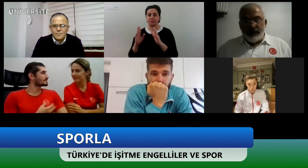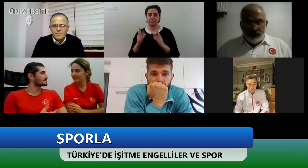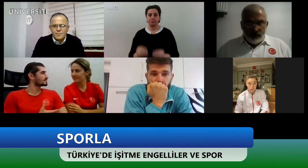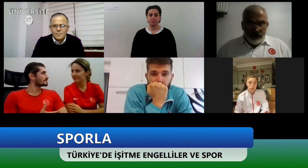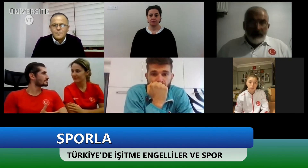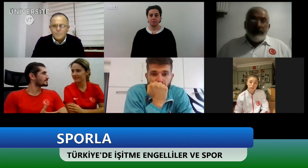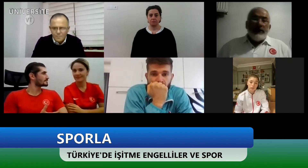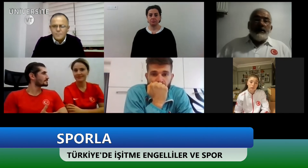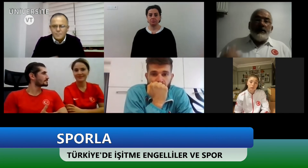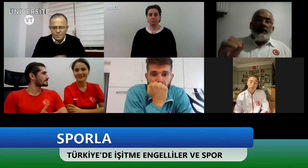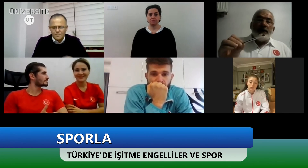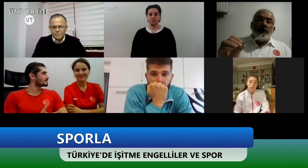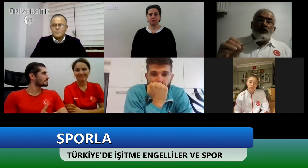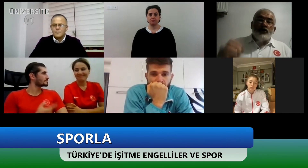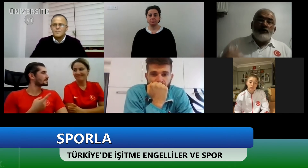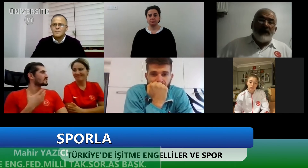devam ediyor.